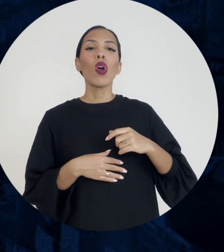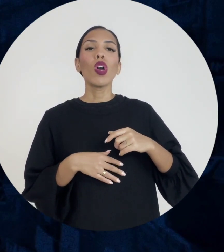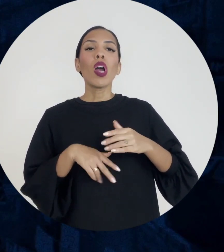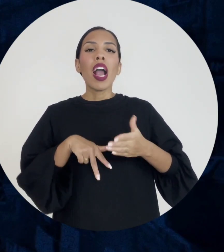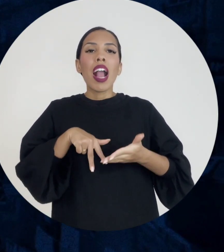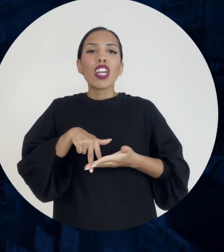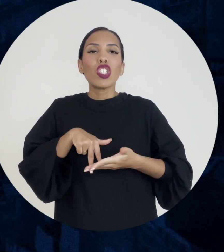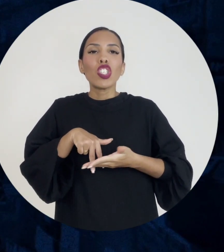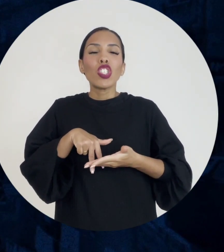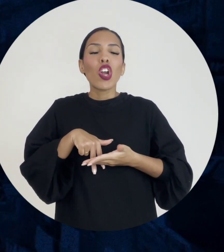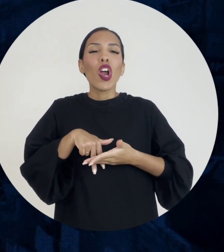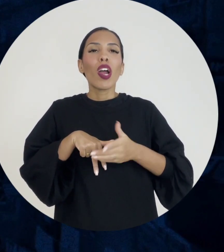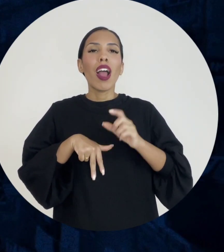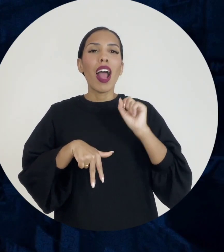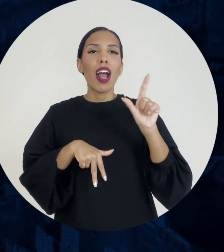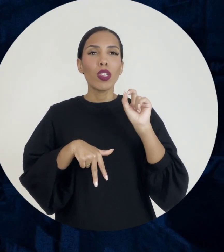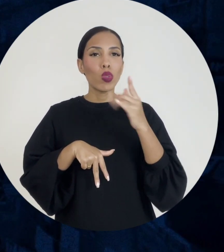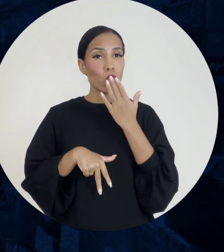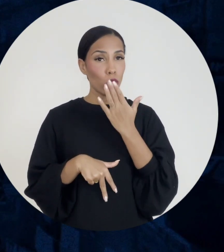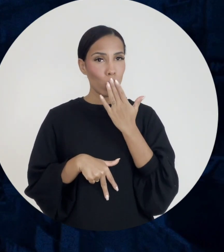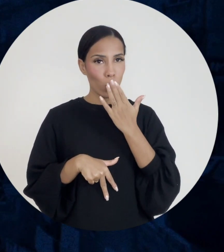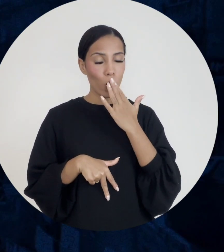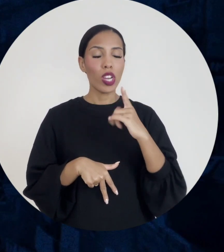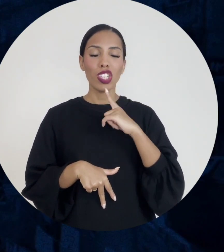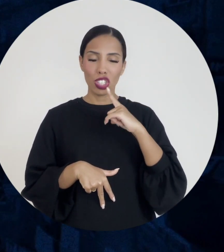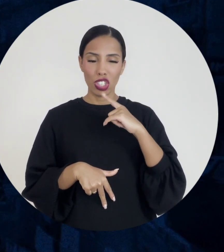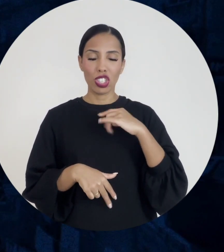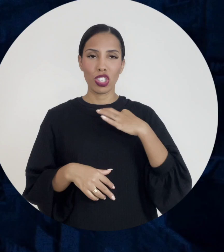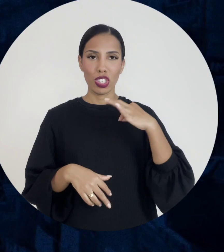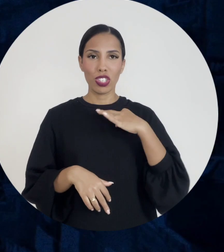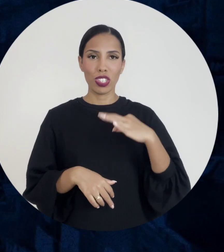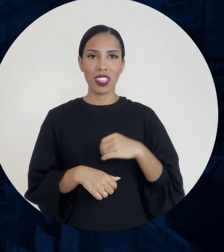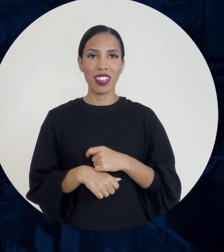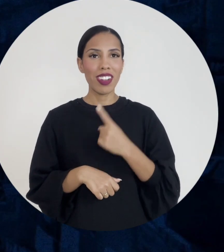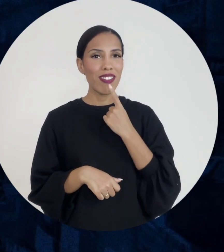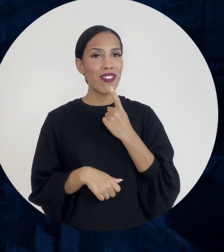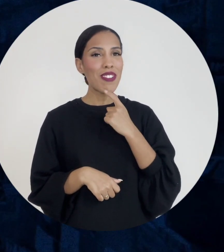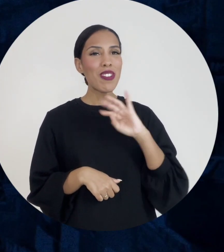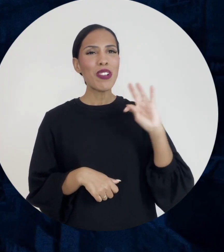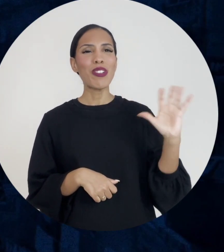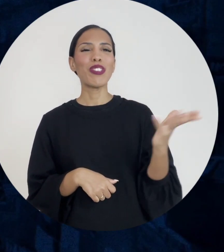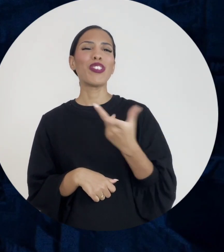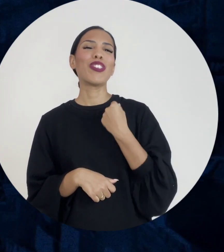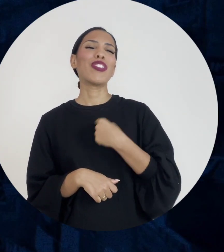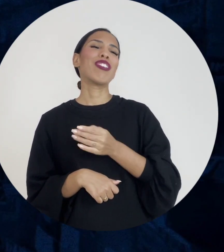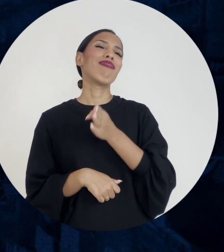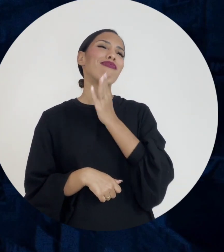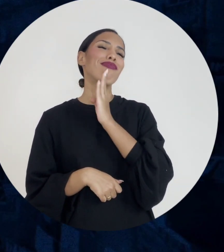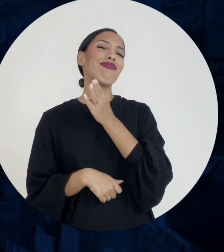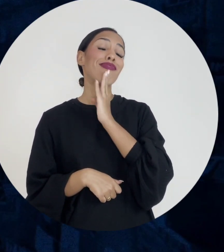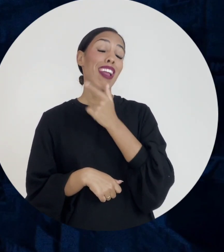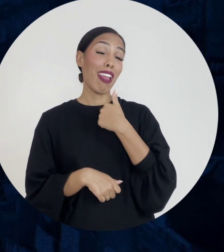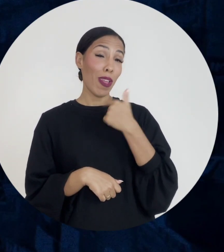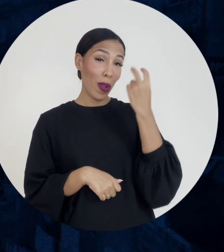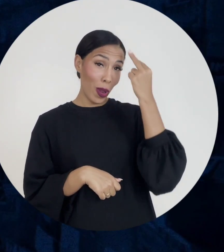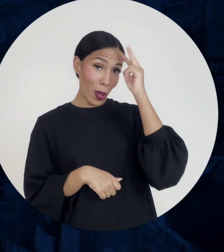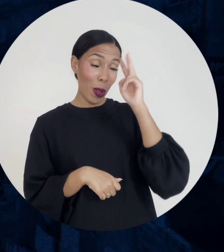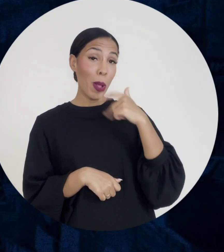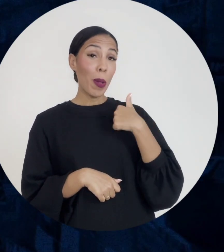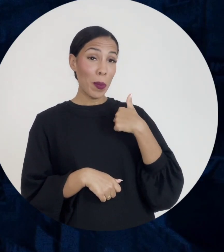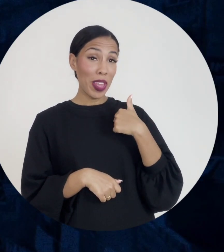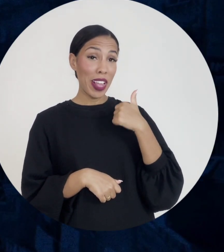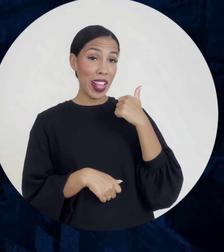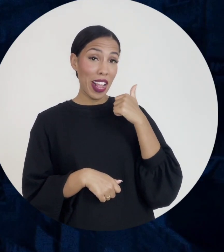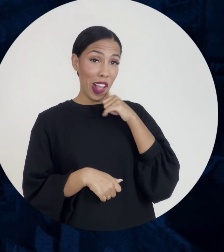assim, foi bacana, né? Esse vermelhinho é marcante para todo mundo, né? Porque, ó, vou te lembrar aqui, minha filha estudou aqui no